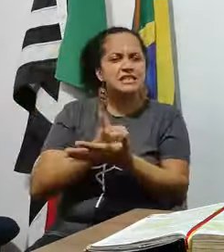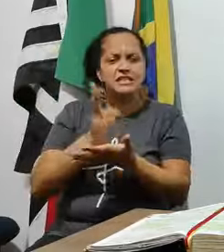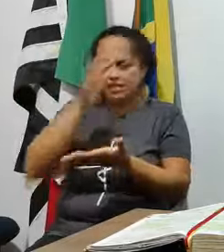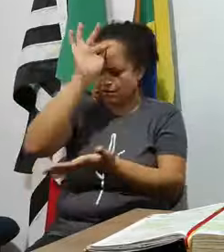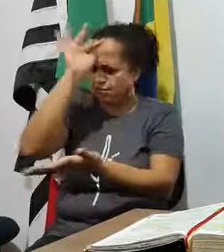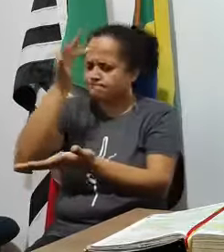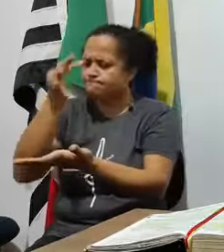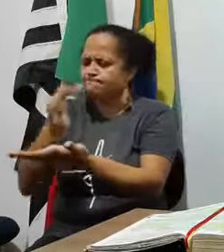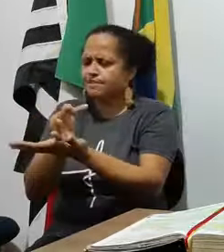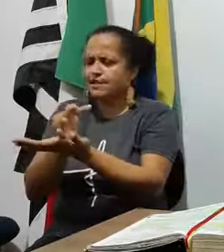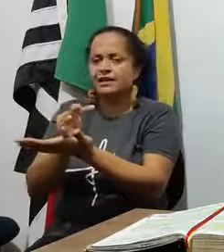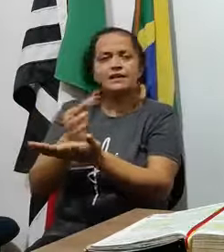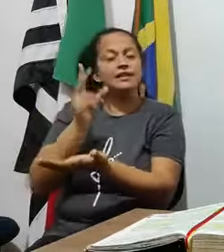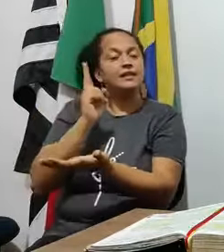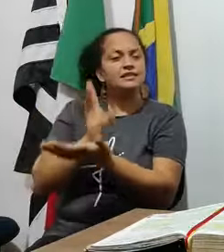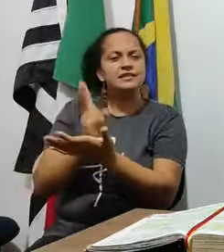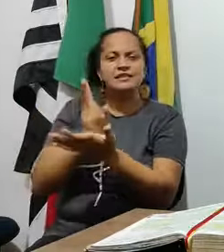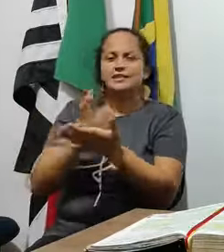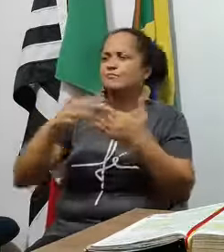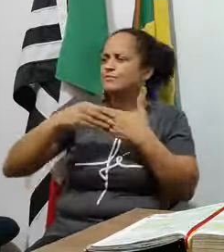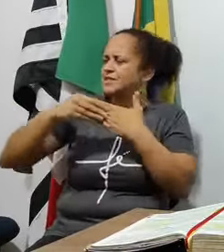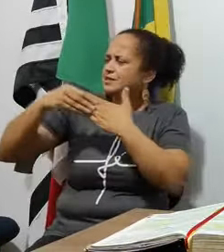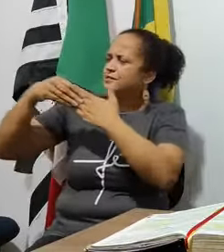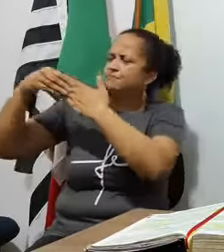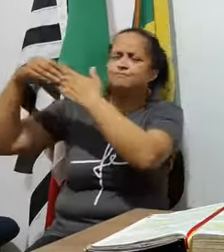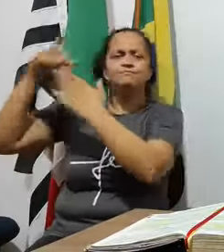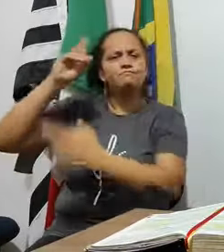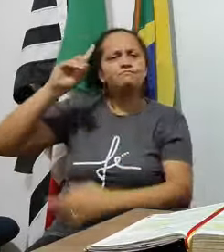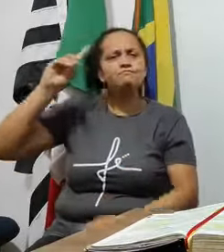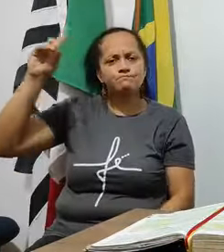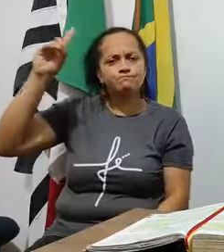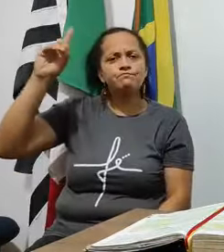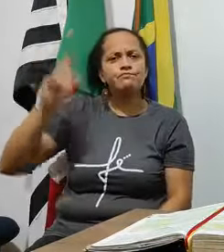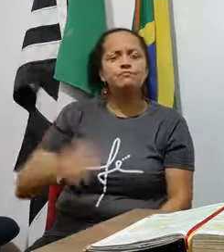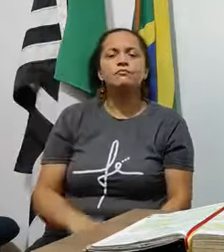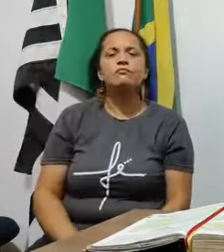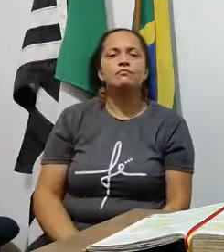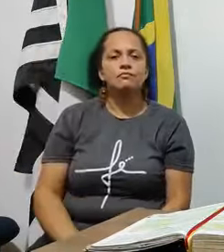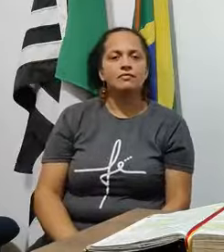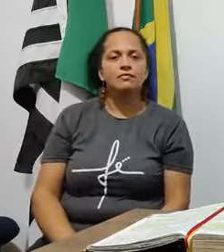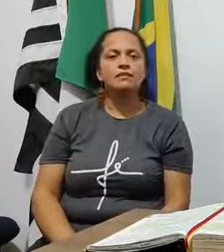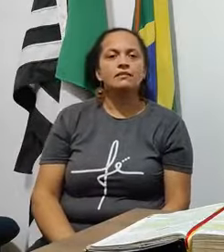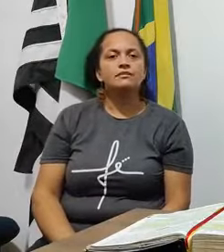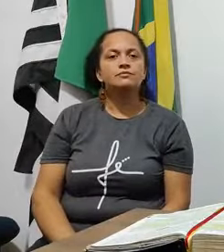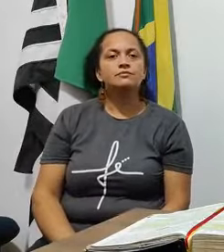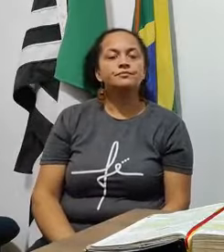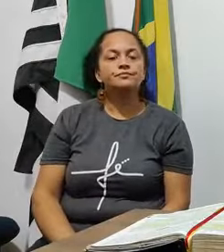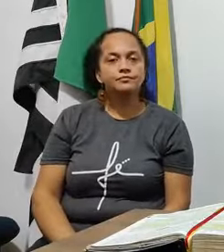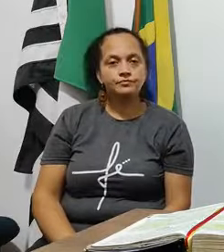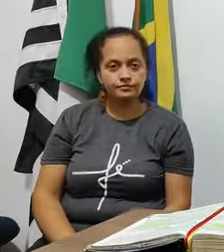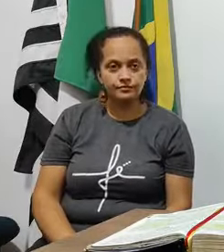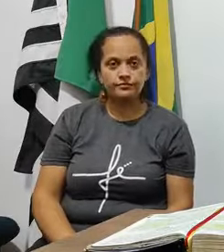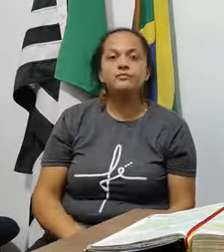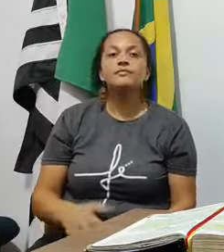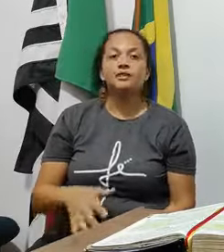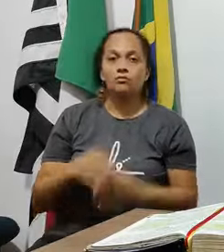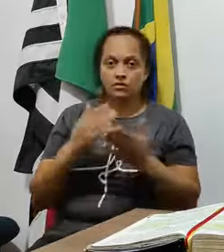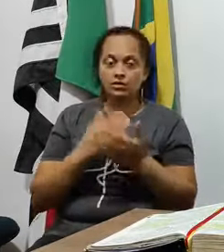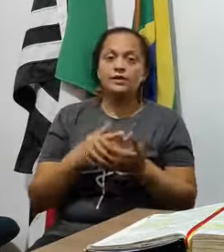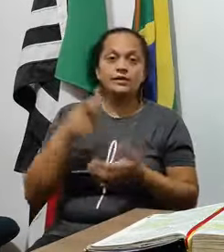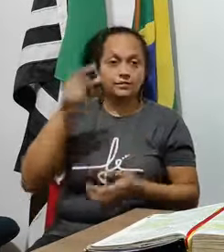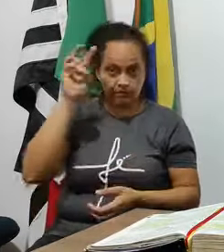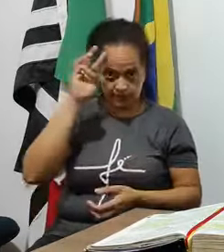plano e do propósito de Deus para as nossas vidas, né? Inclusive, eu parei aqui, né? Inclusive